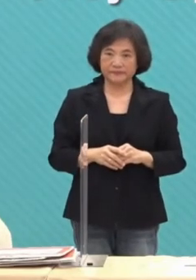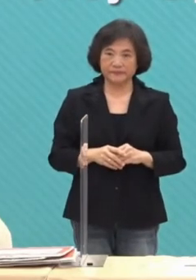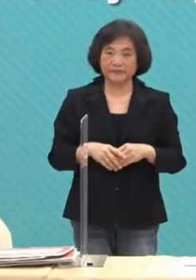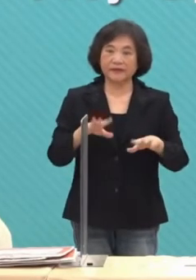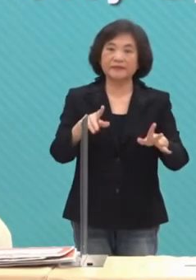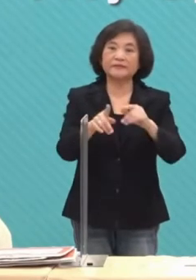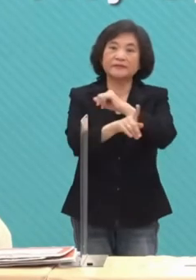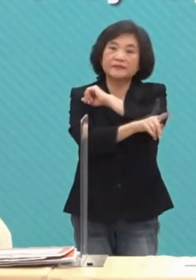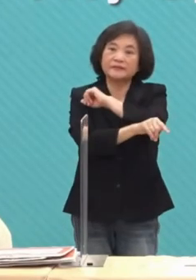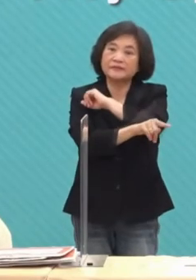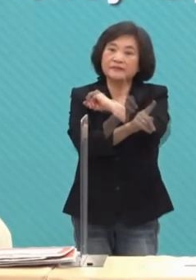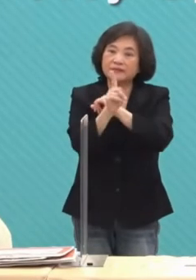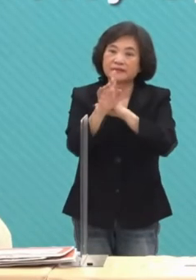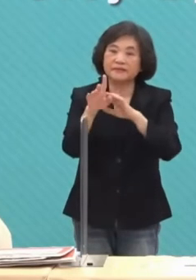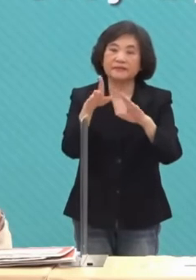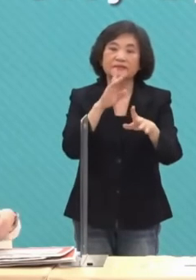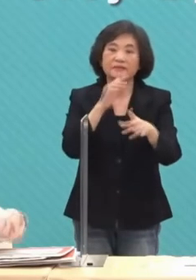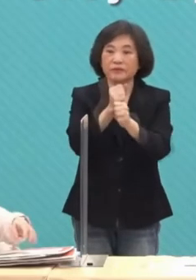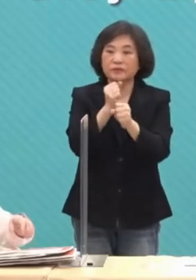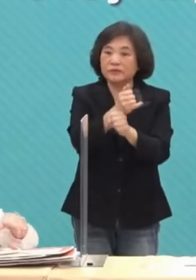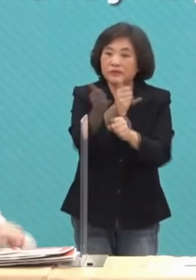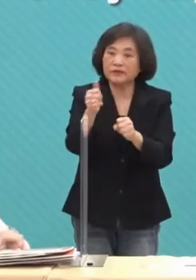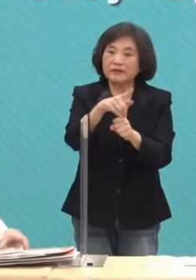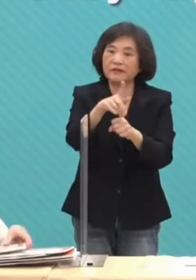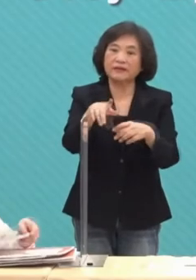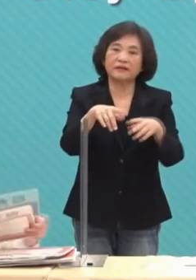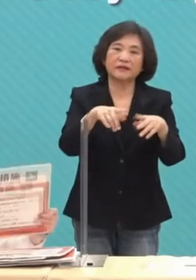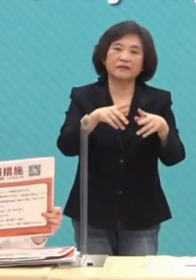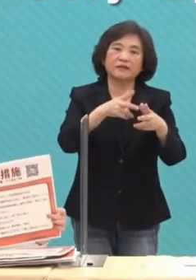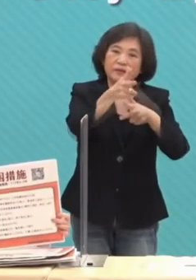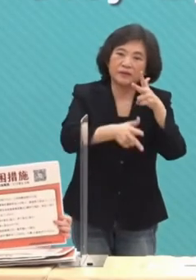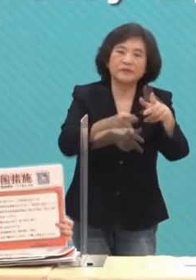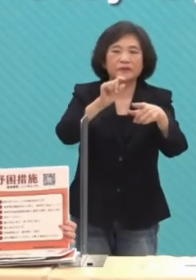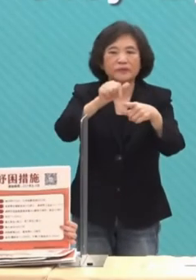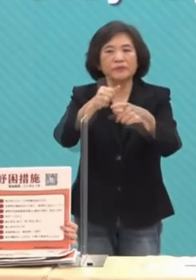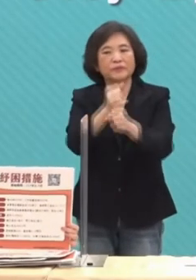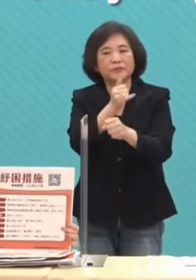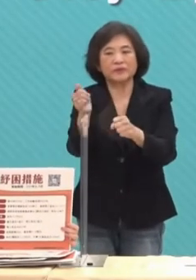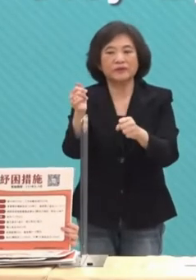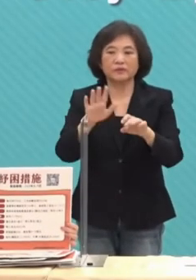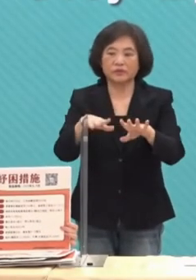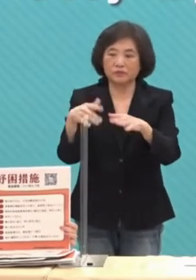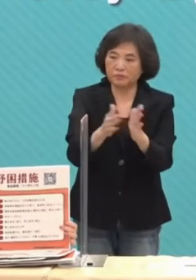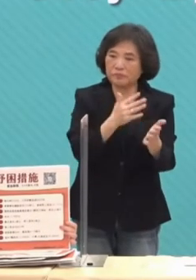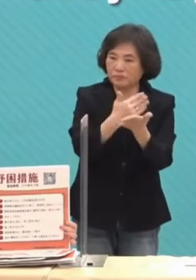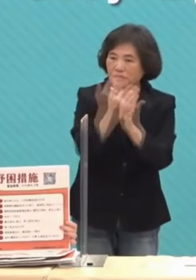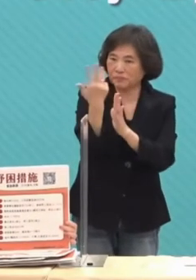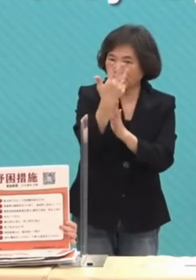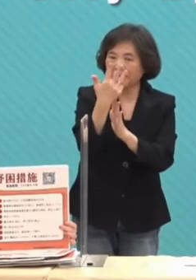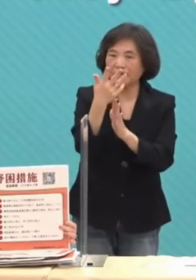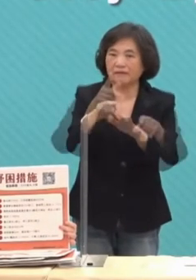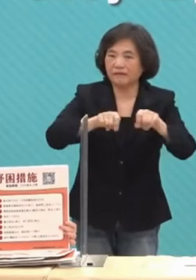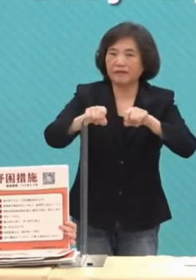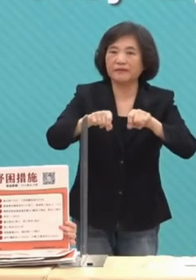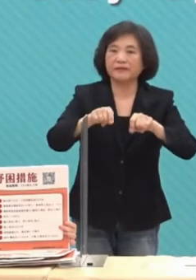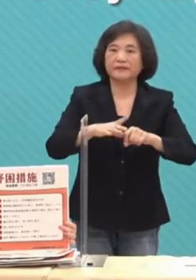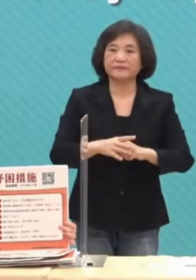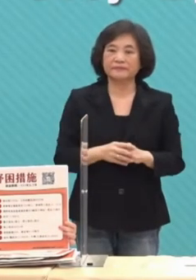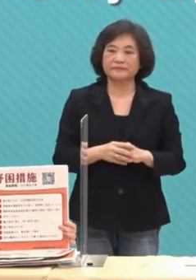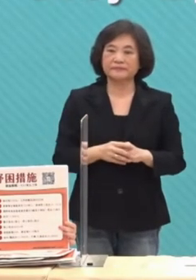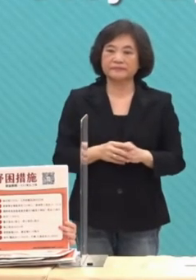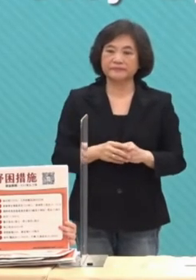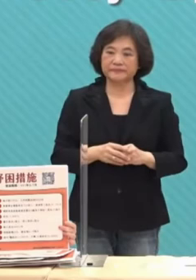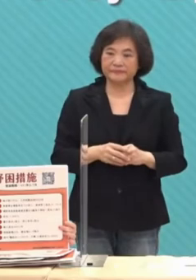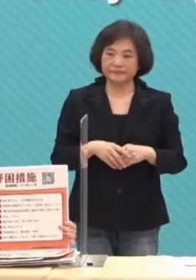最后呢，就是在劳工纾困的部分，劳动局这边大概也准备了有8项的纾困的一个措施，